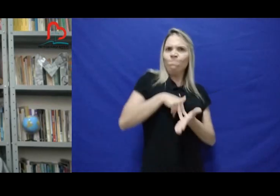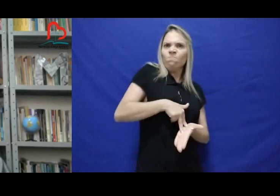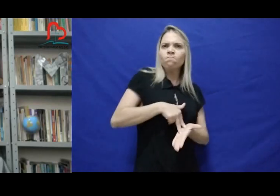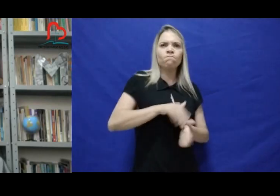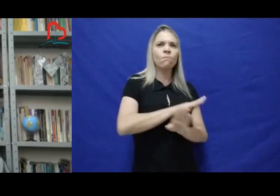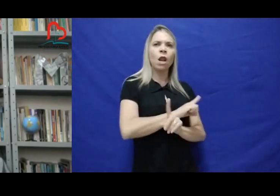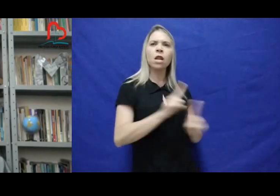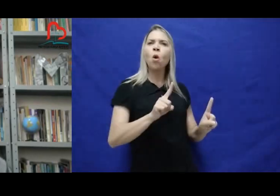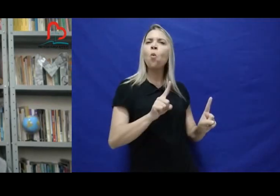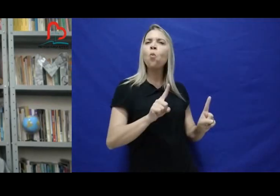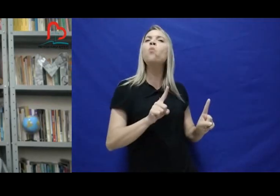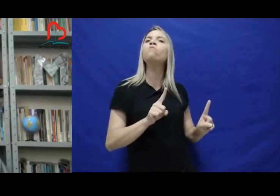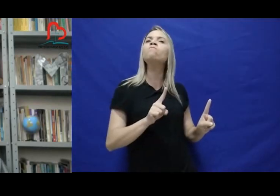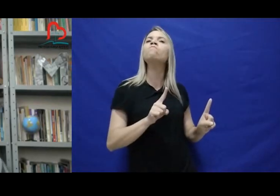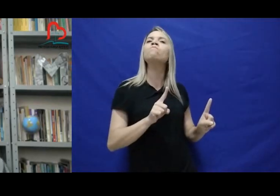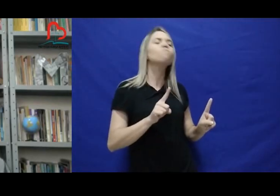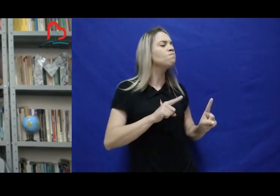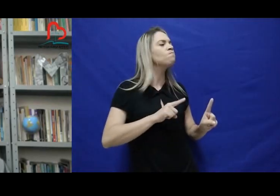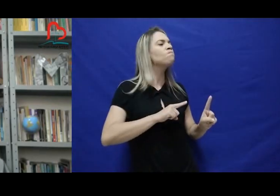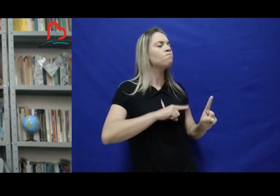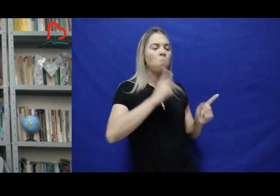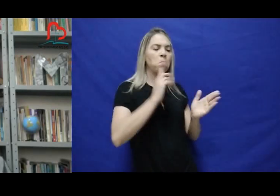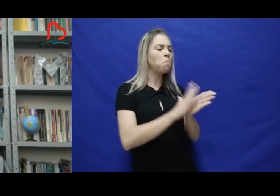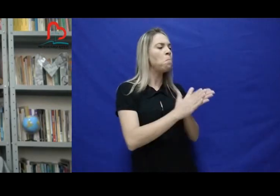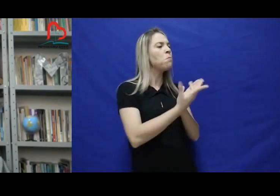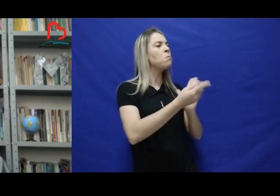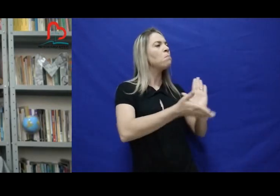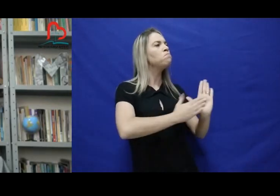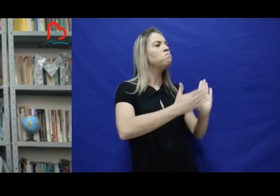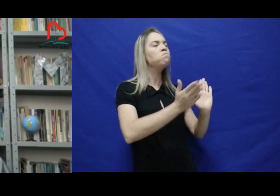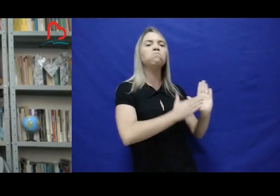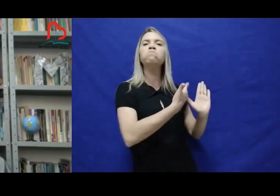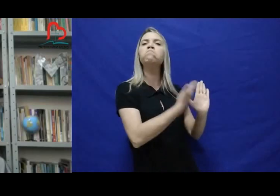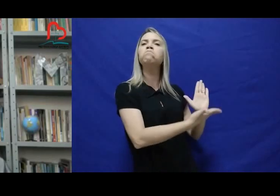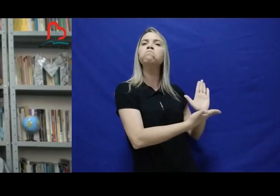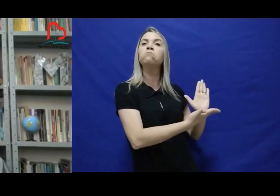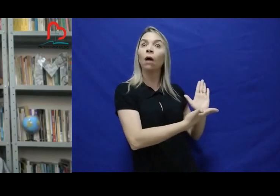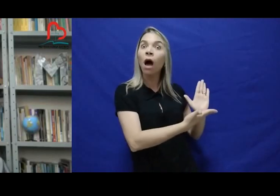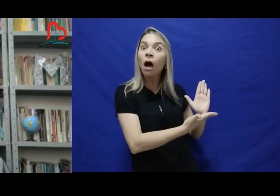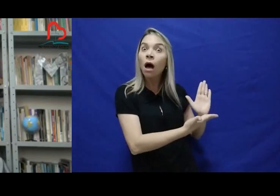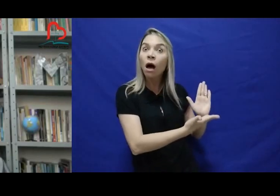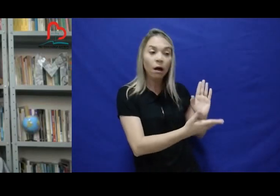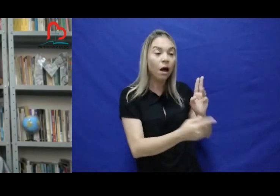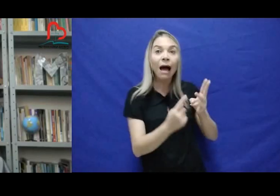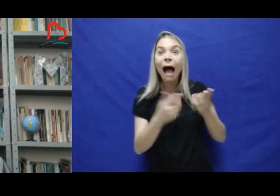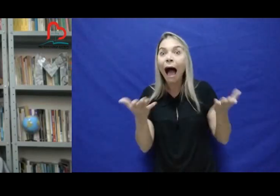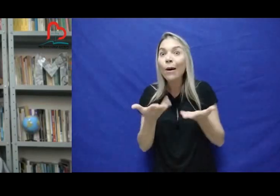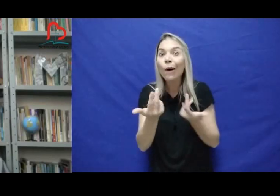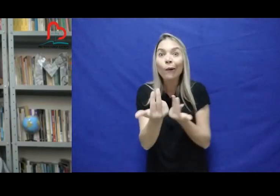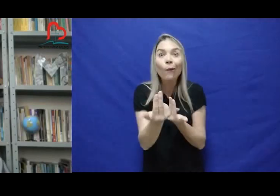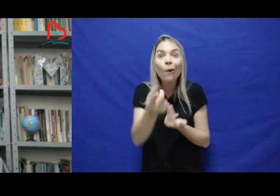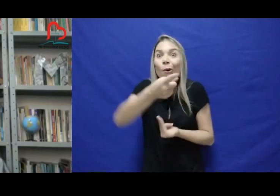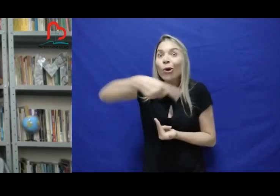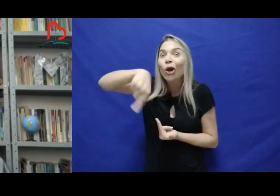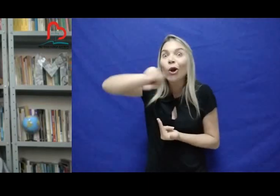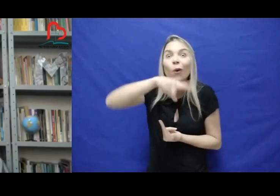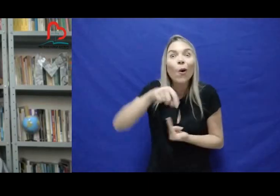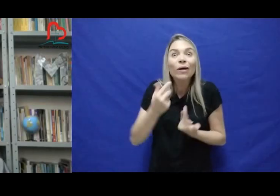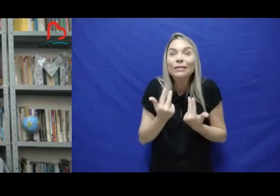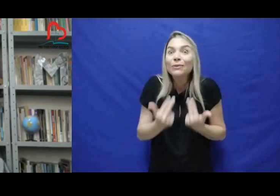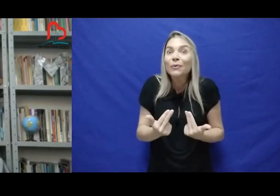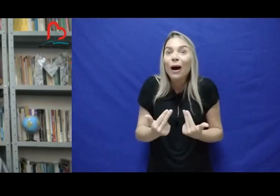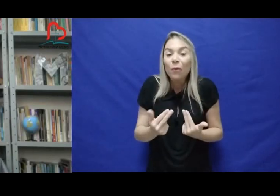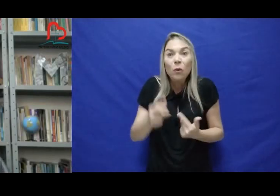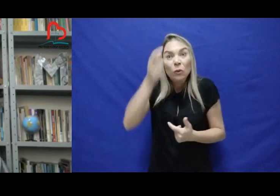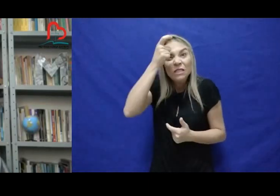crentes, homens e mulheres tementes a Deus, a que troquem toda a satisfação em Deus pela satisfação da carne,